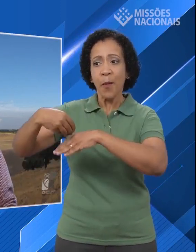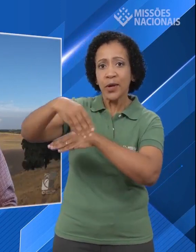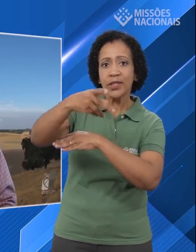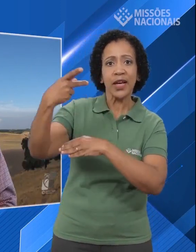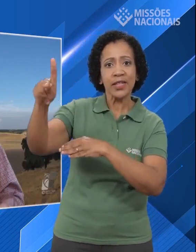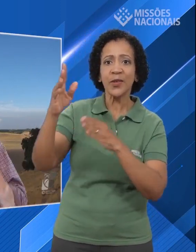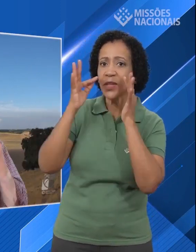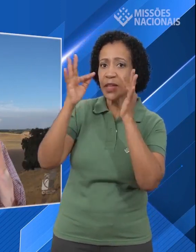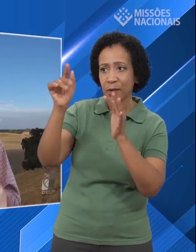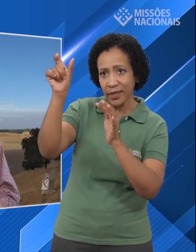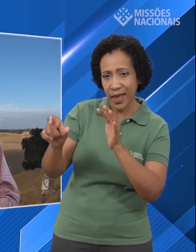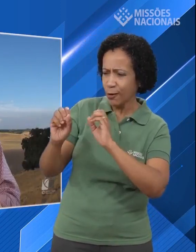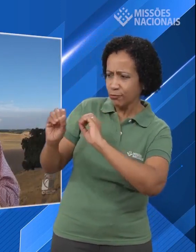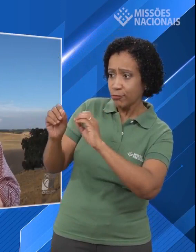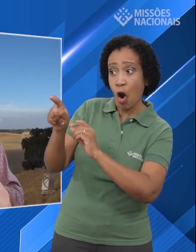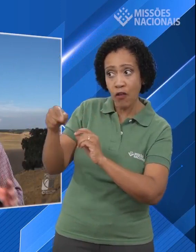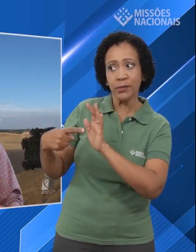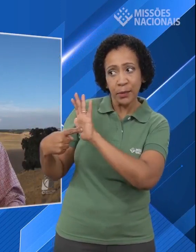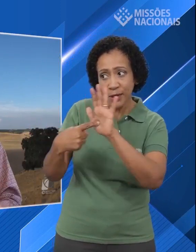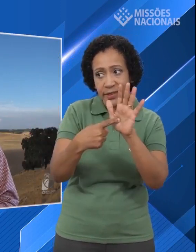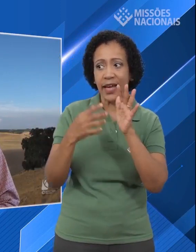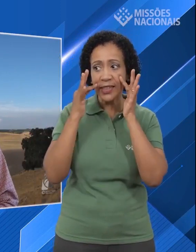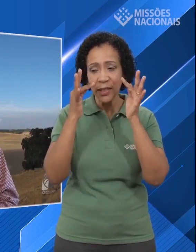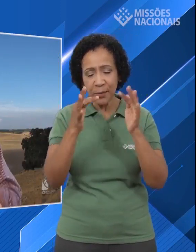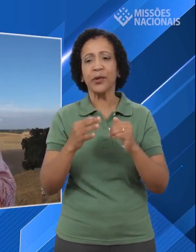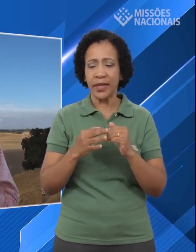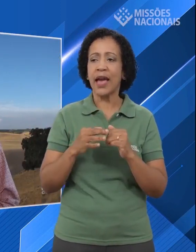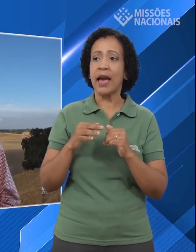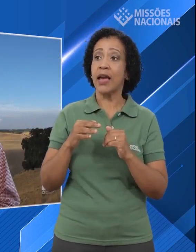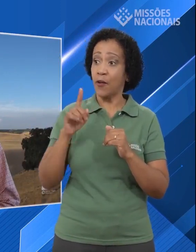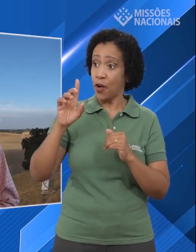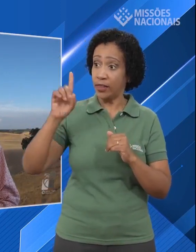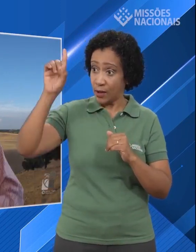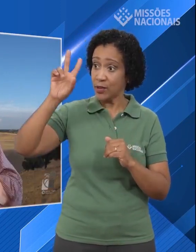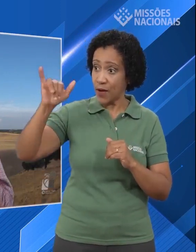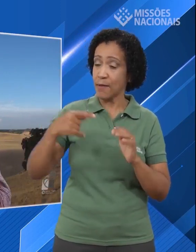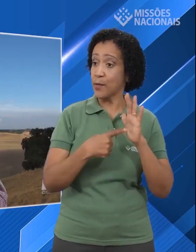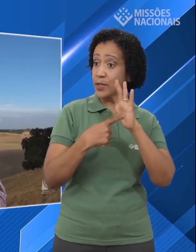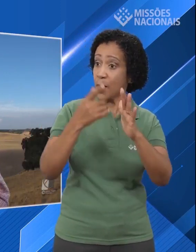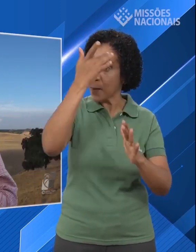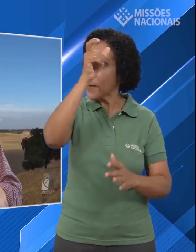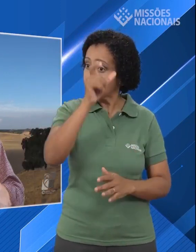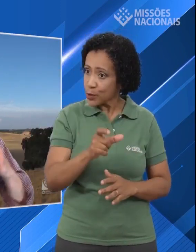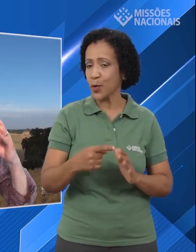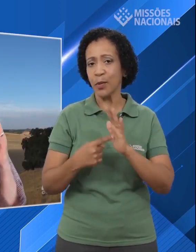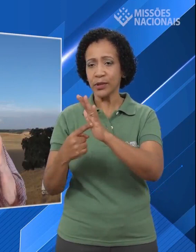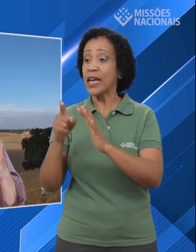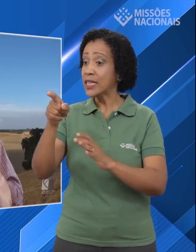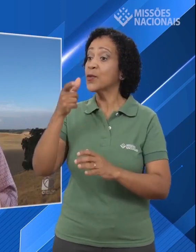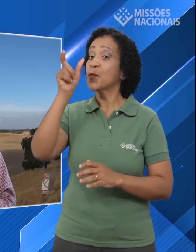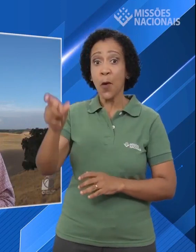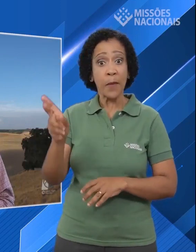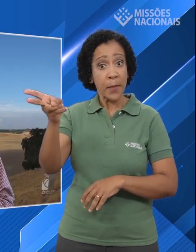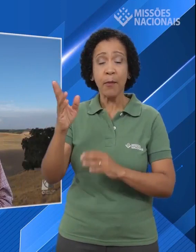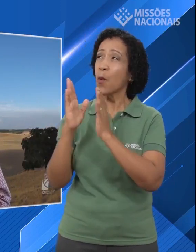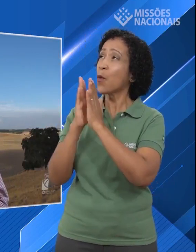compartilhar o seu testemunho e eu disse para ele parar de que deus ia trazer alguém para compartilhar o testemunho dele melhorou